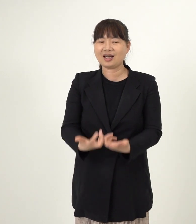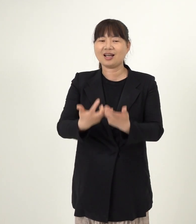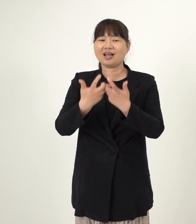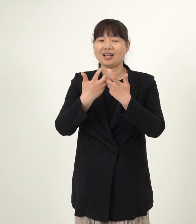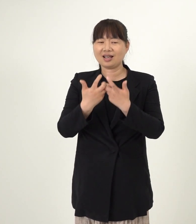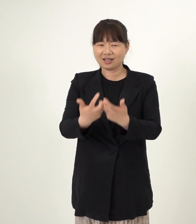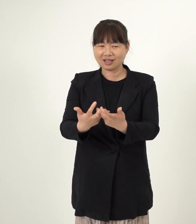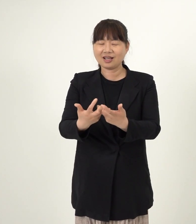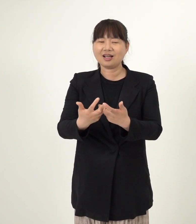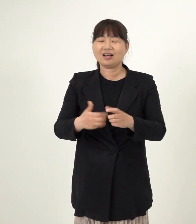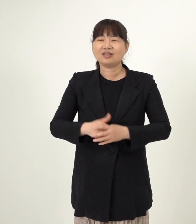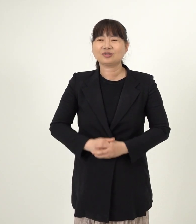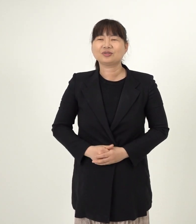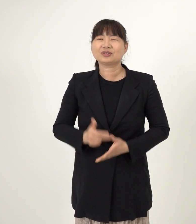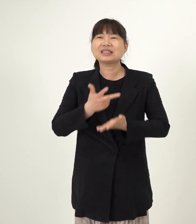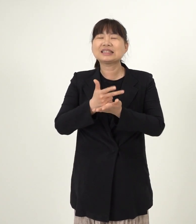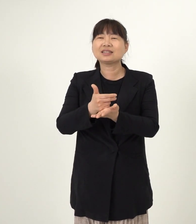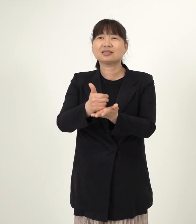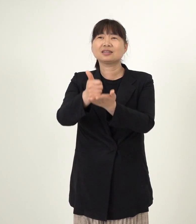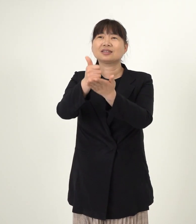충만합니다.